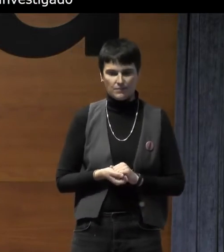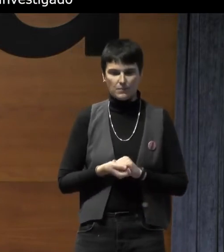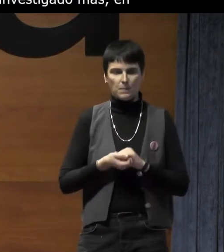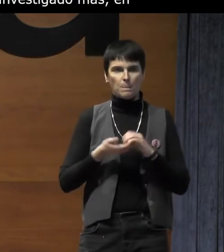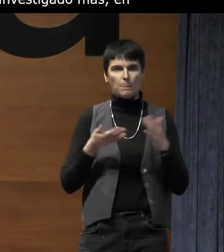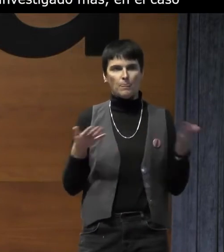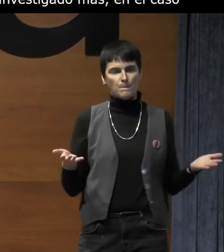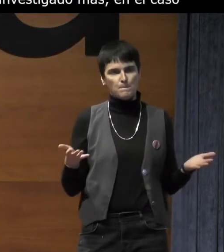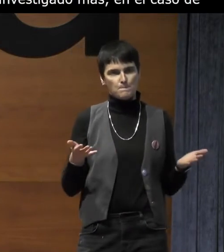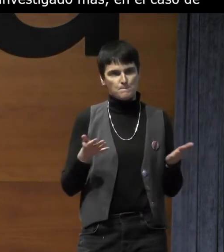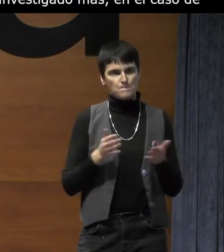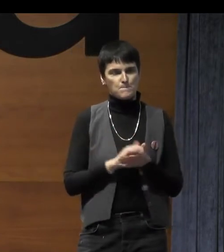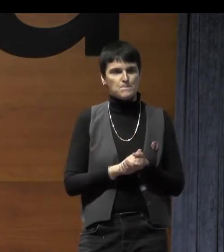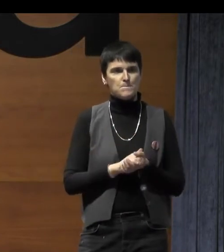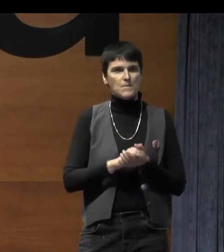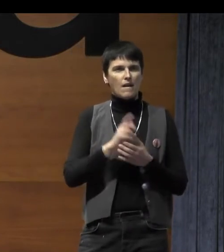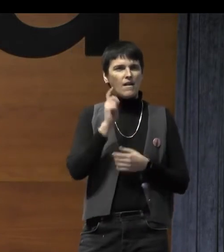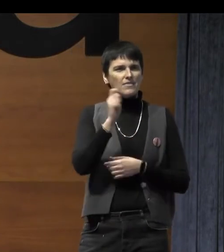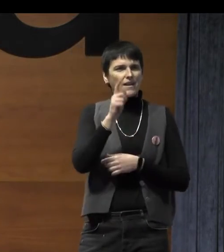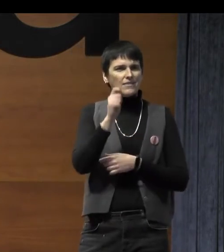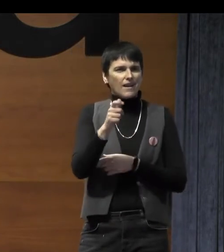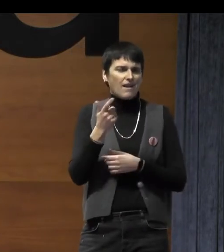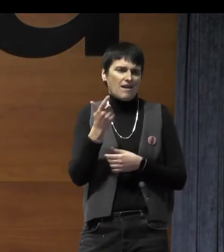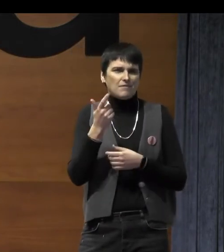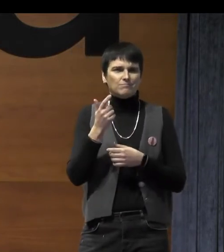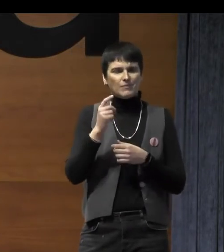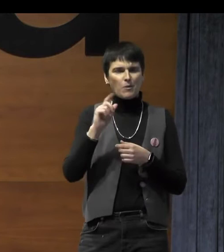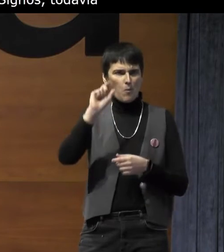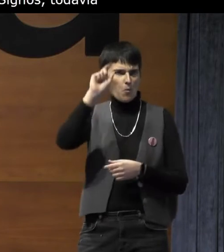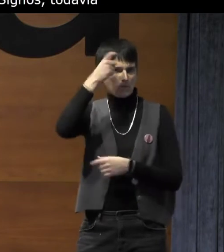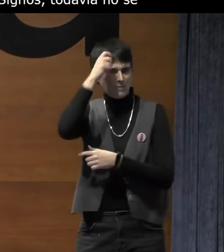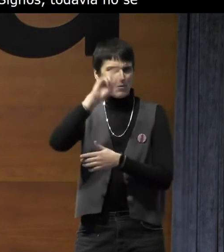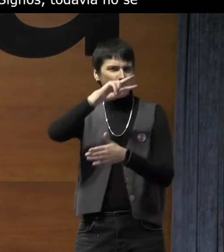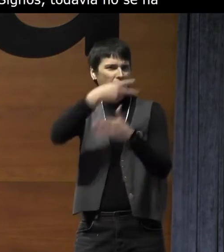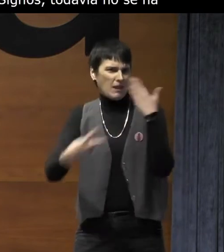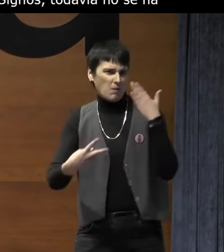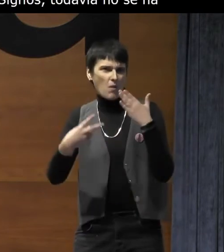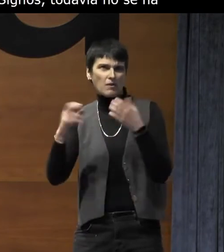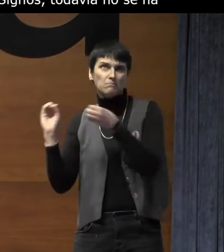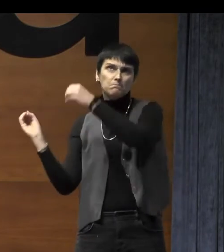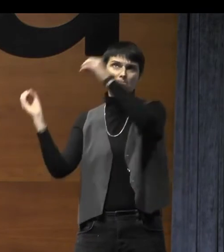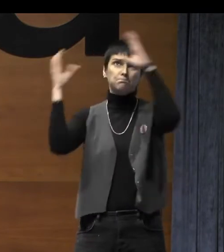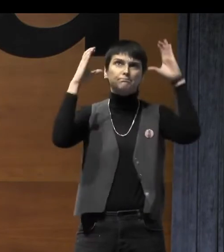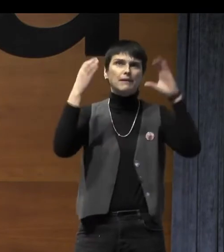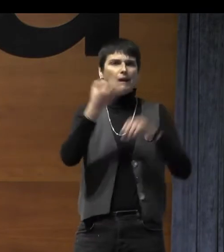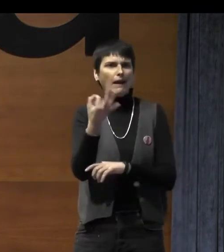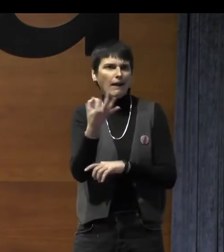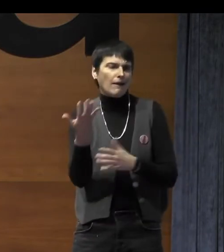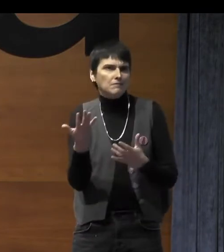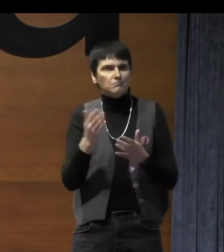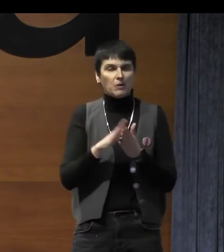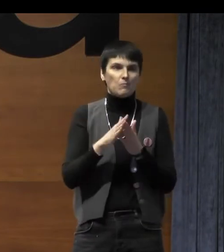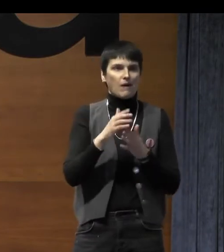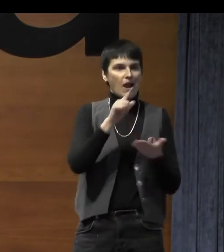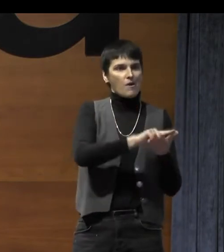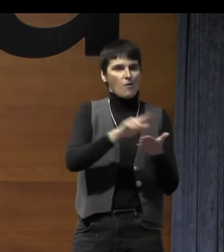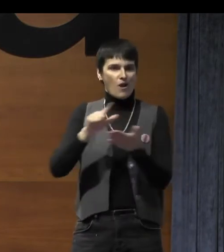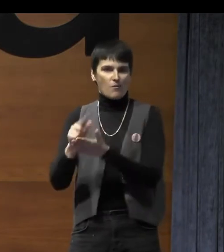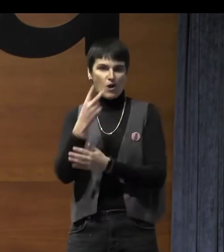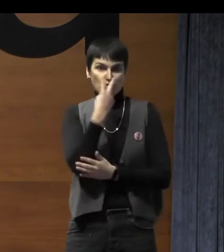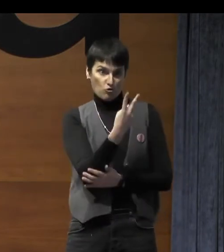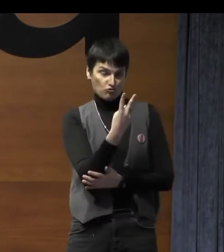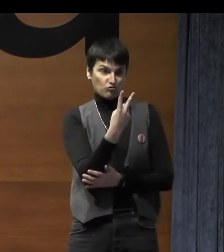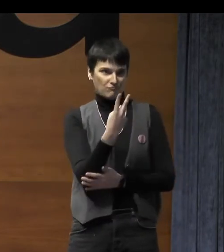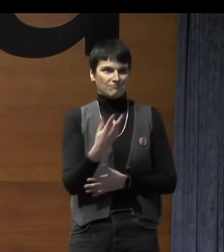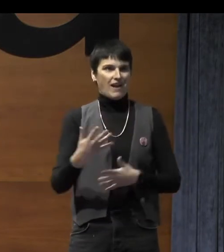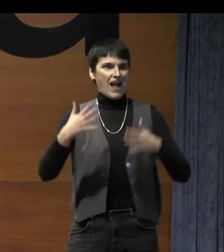de signos, todavía no se ha estudiado lo suficiente. Es habitual que cuando pensamos en